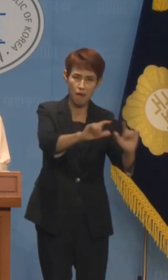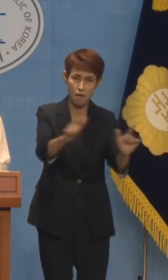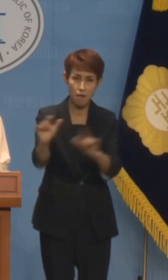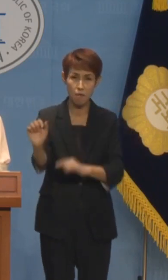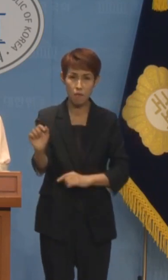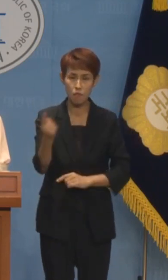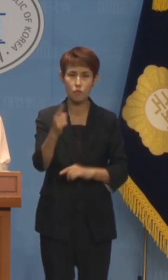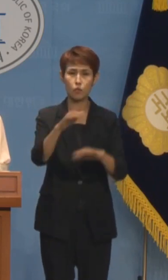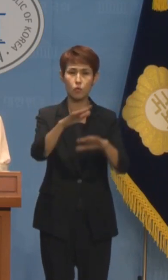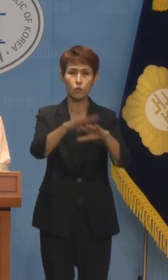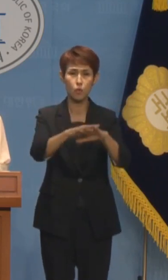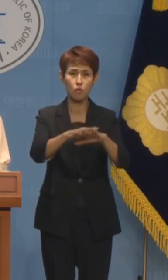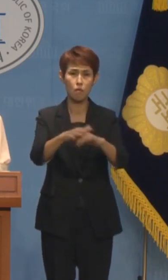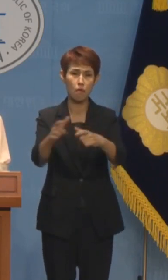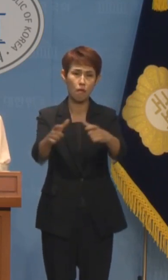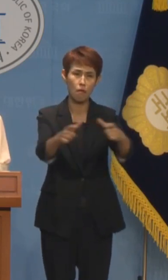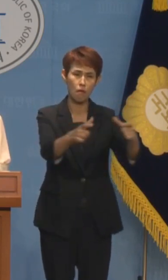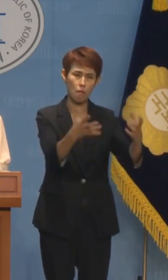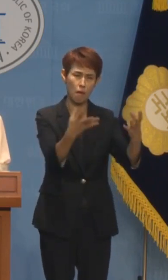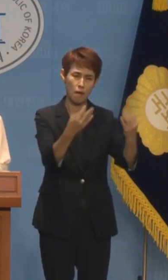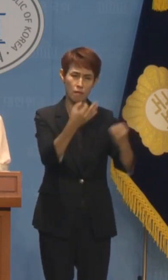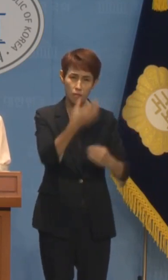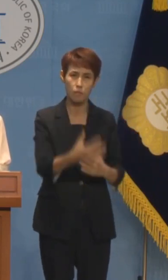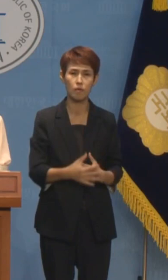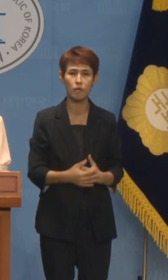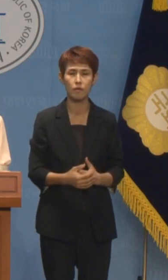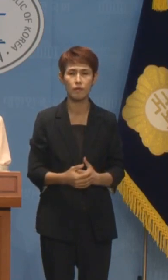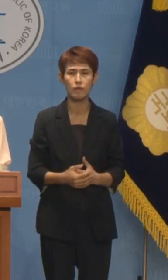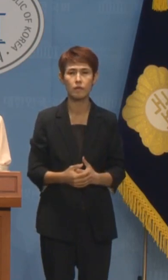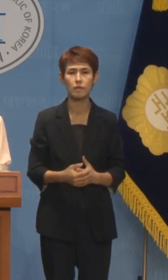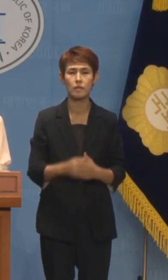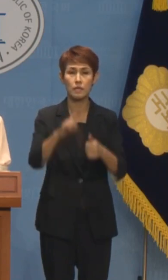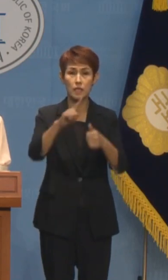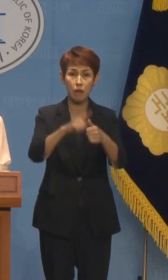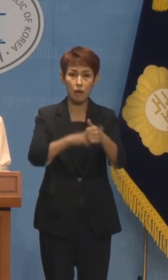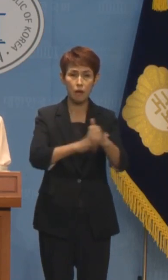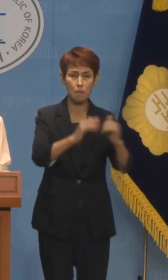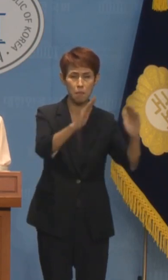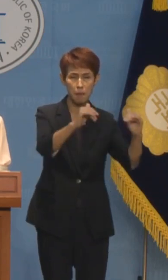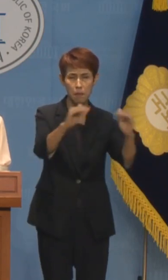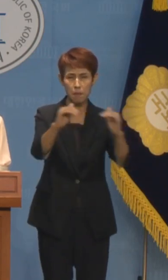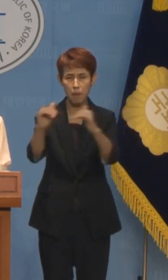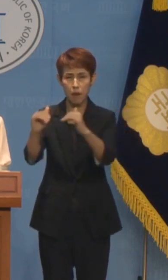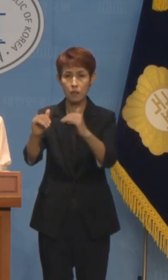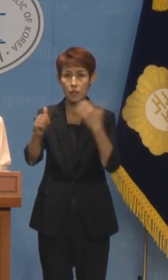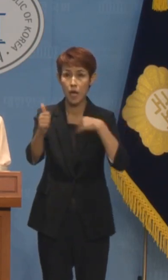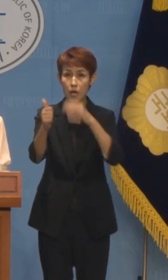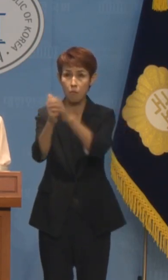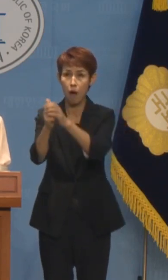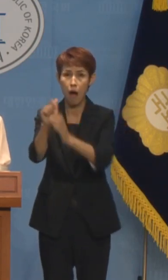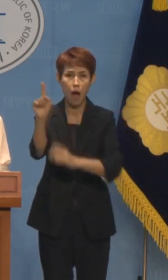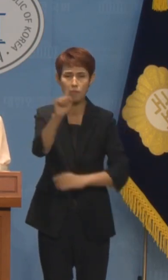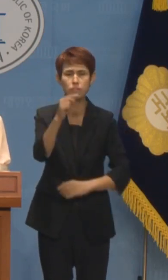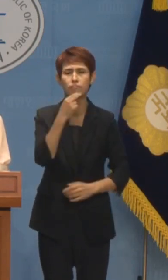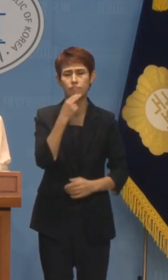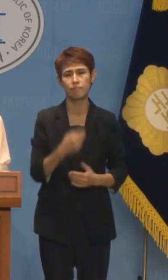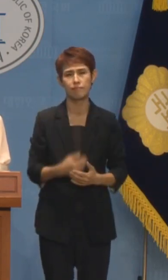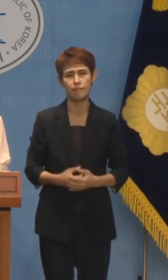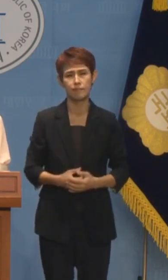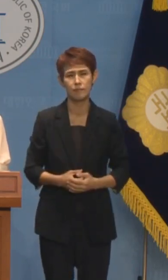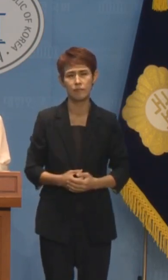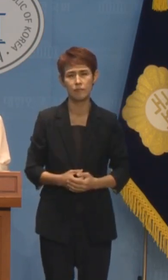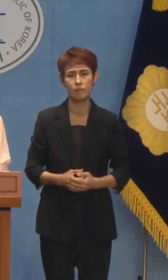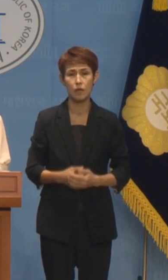공동체는 황폐해지고 파괴되는 자연 생에는 누구도 책임지지 않습니다